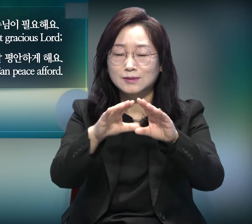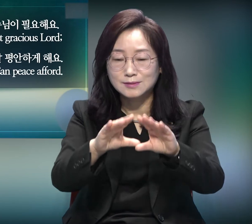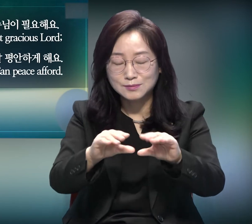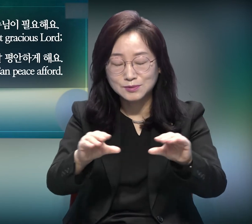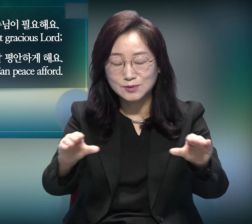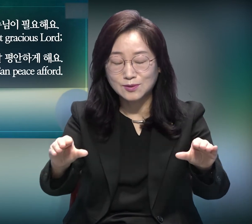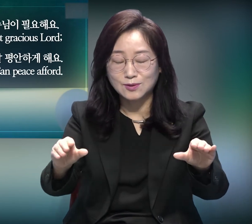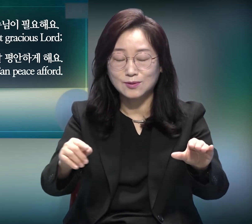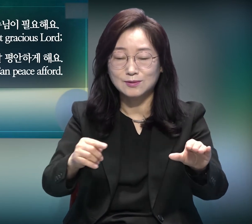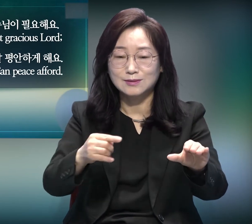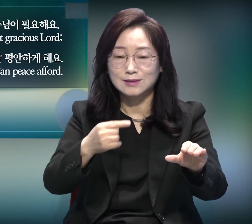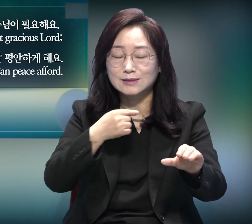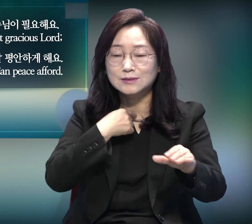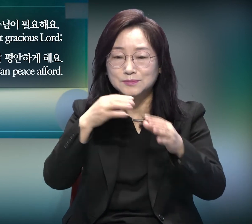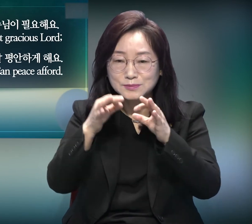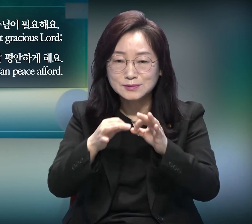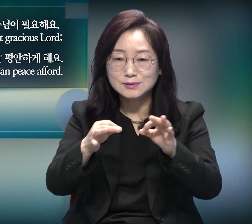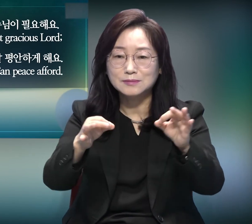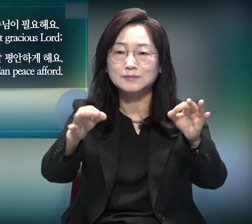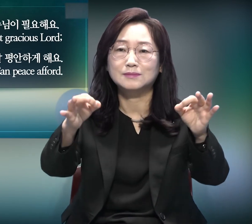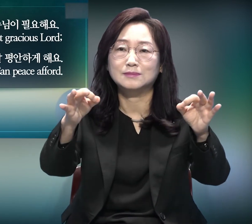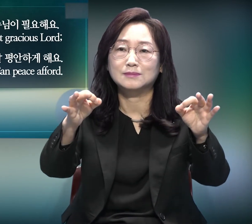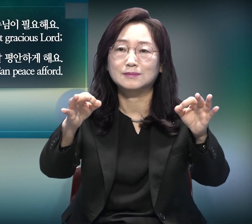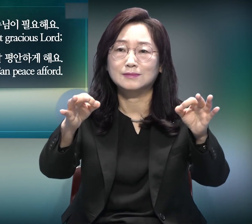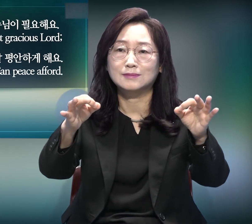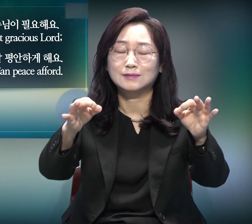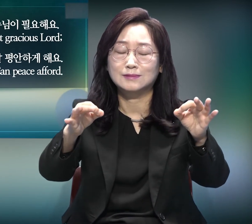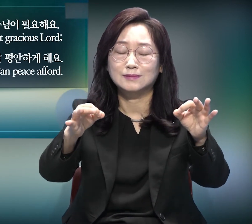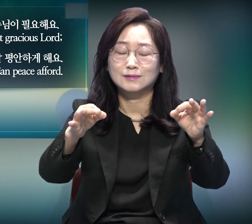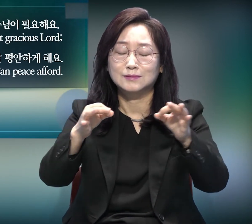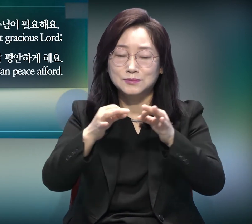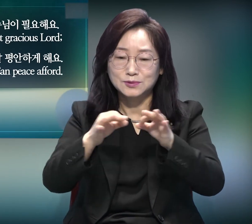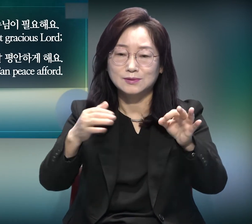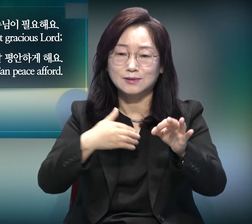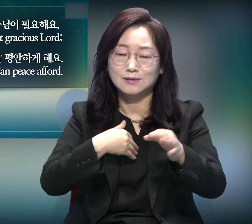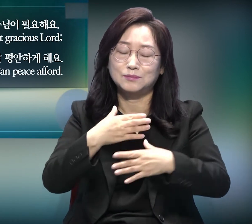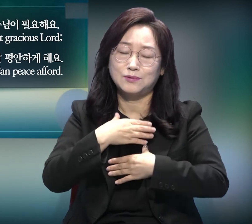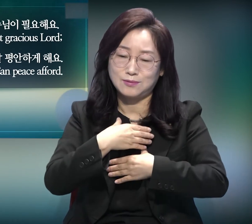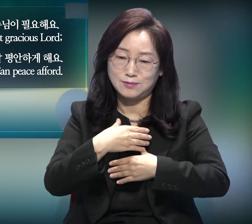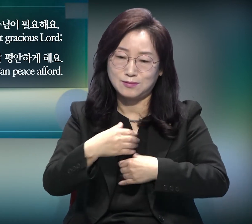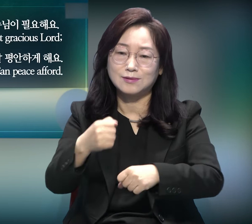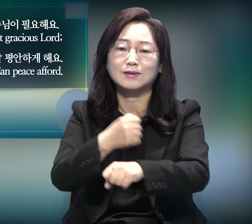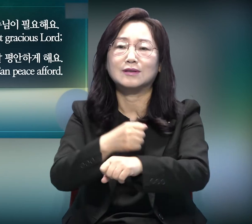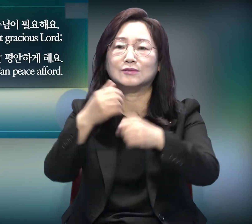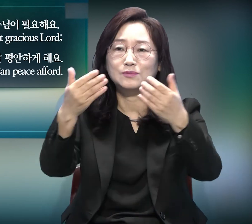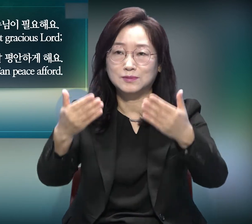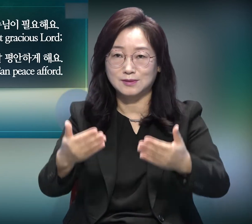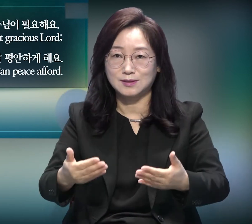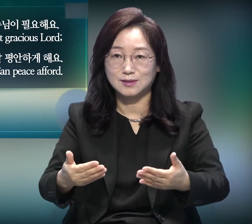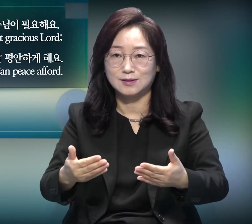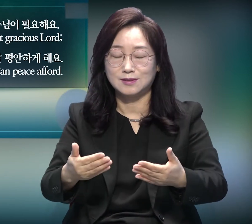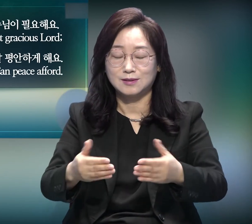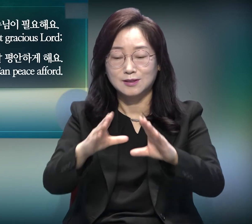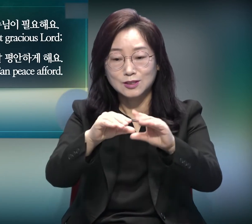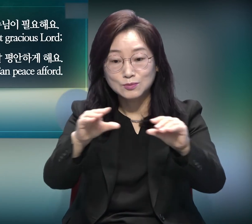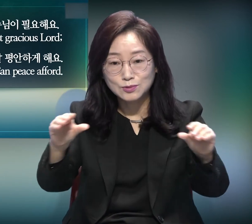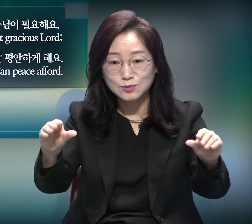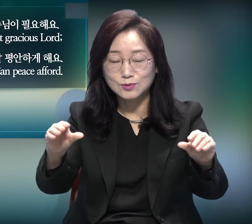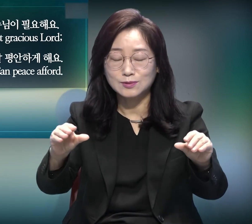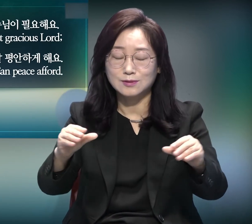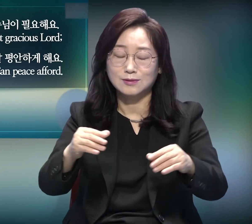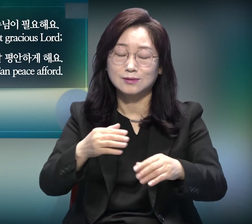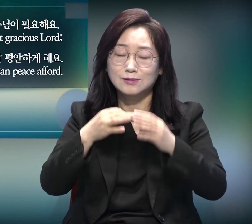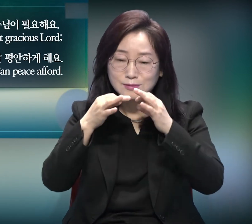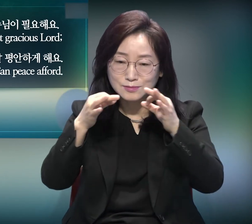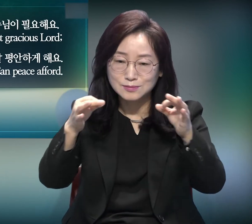주님의 그 부드러운 음성, 그 음성이 나를 평안하게 합니다. 그 어떤 음성도 주님의 그 부드러운 음성만큼 나를 평안하게